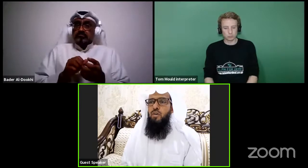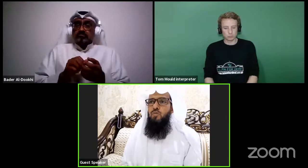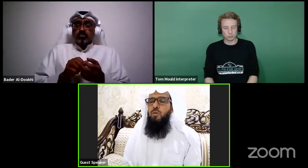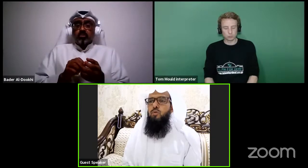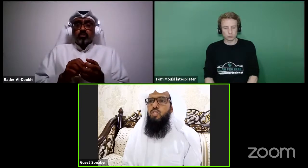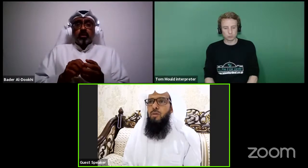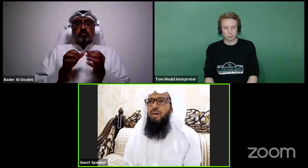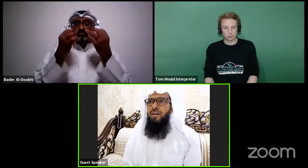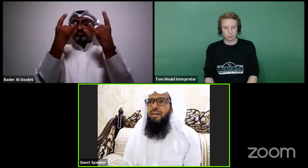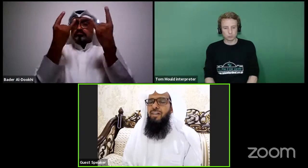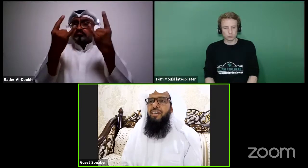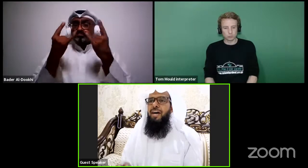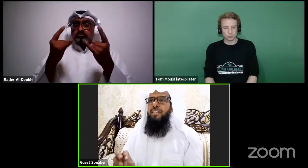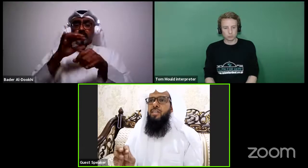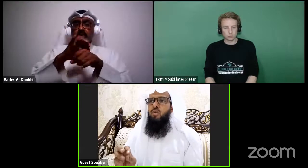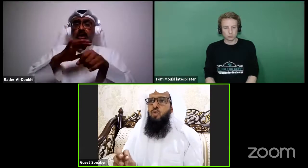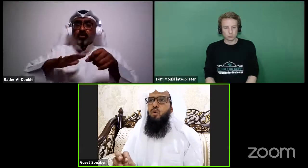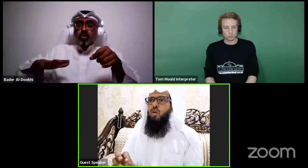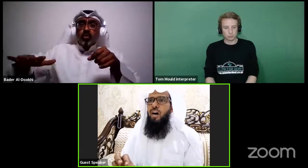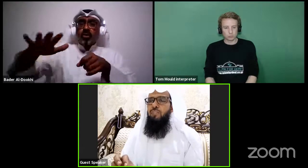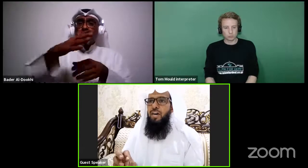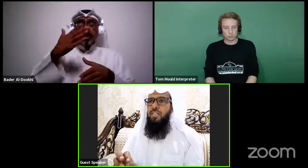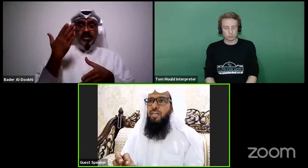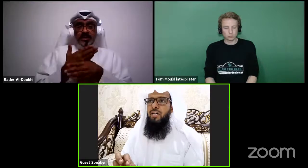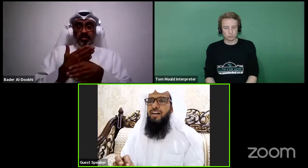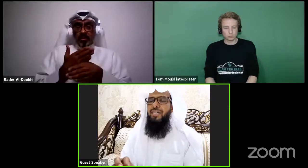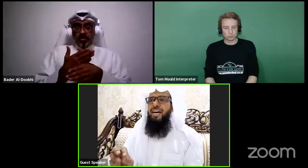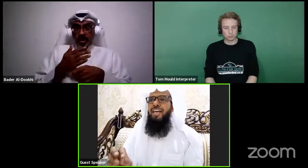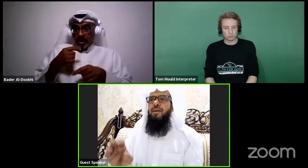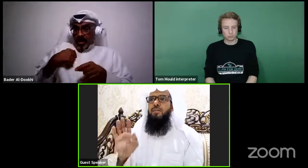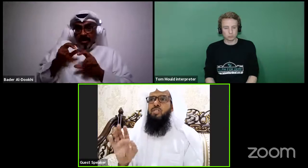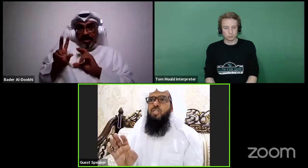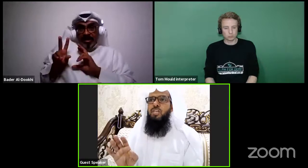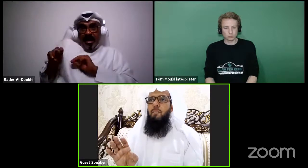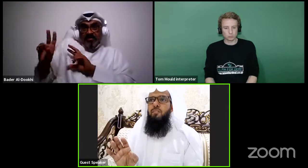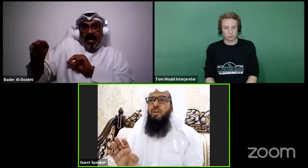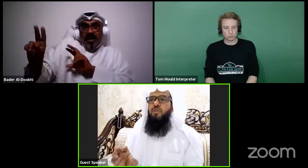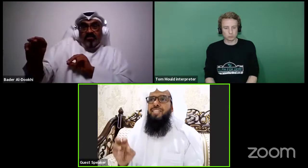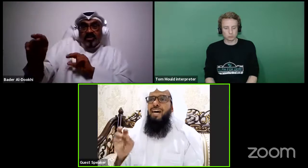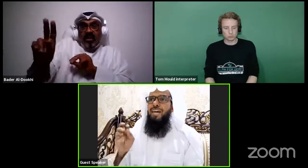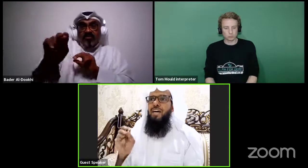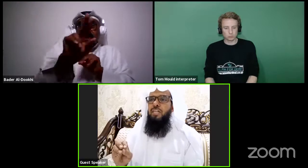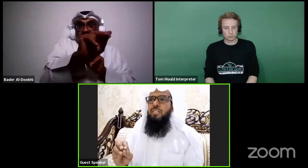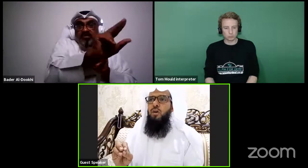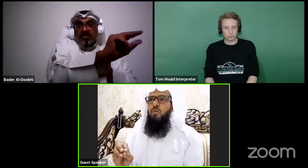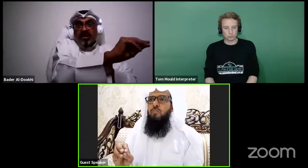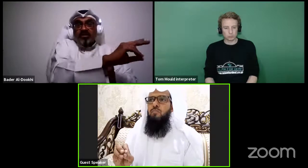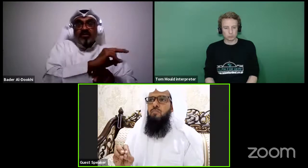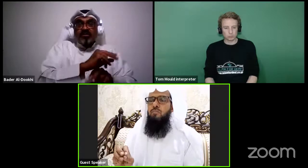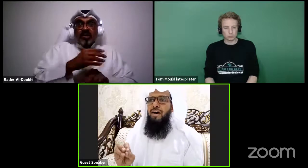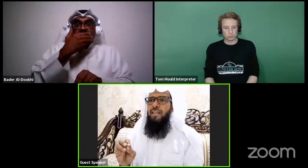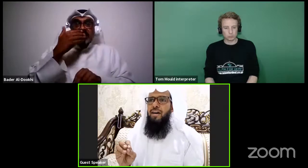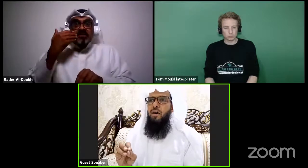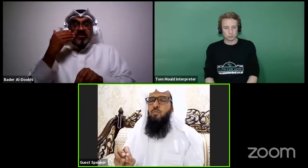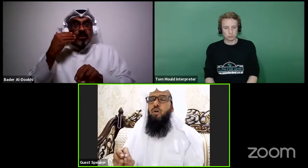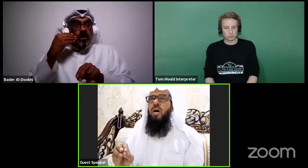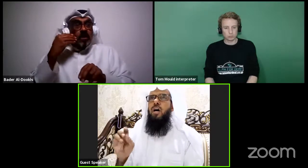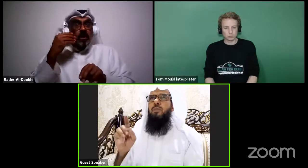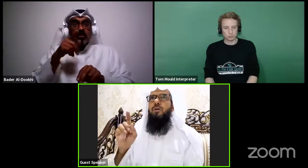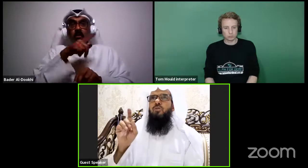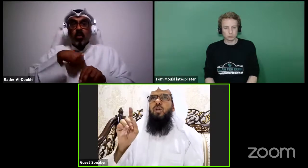والطمأنينة في المجتمع، لأن سلوك أفراده قد تهذبت بالصيام، فتحقق عندهم